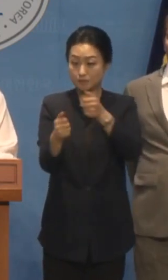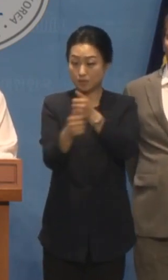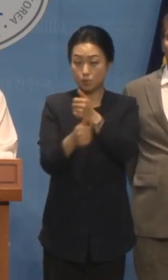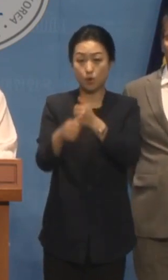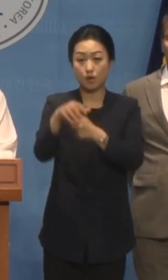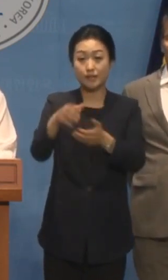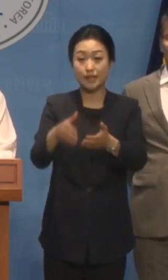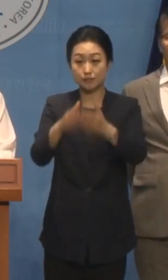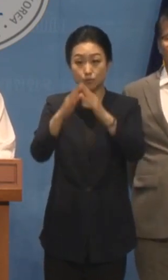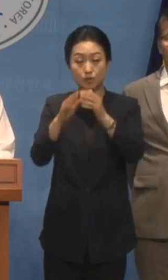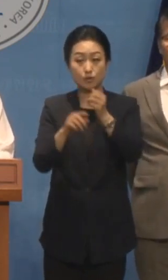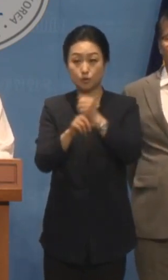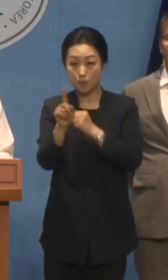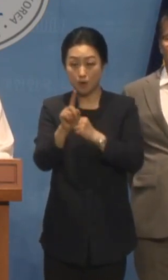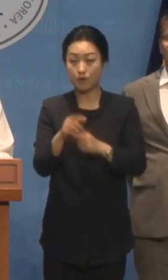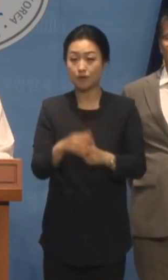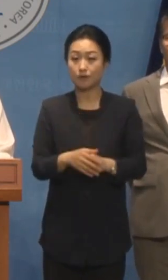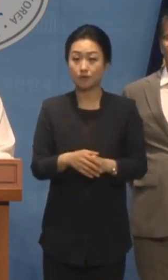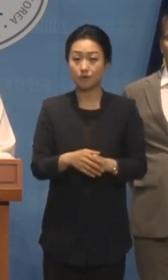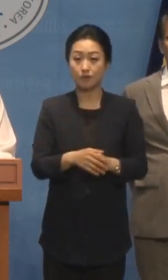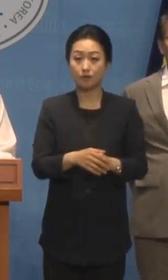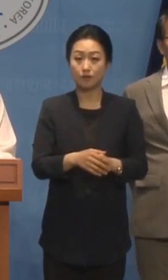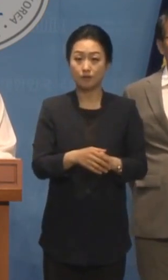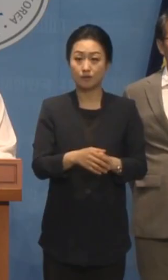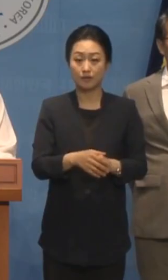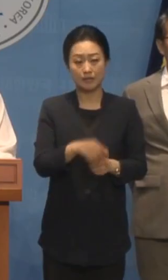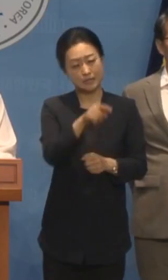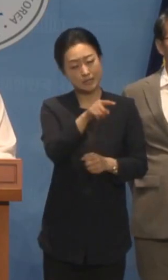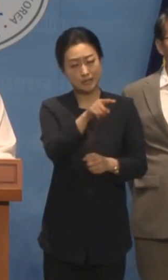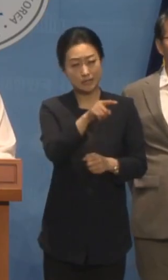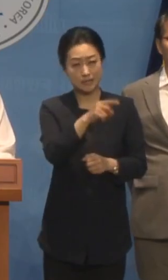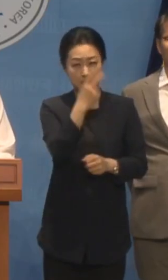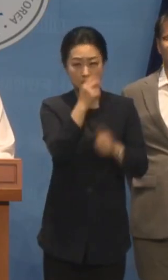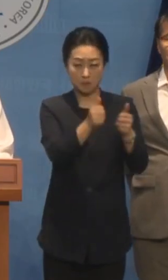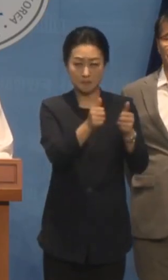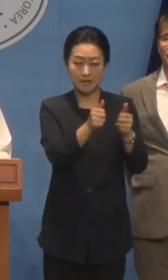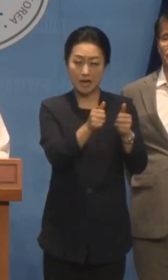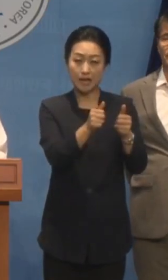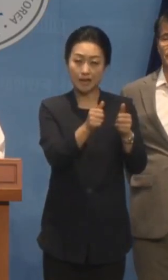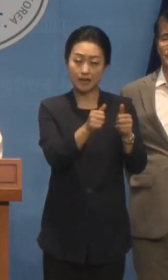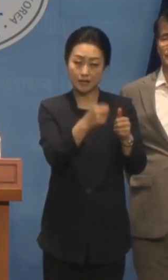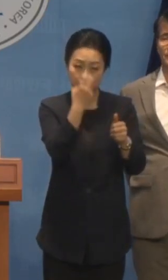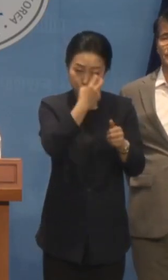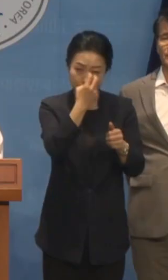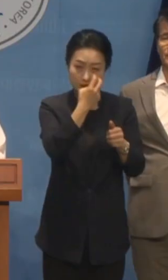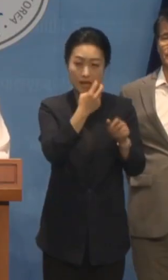대해서 불신을 지금 받고 있는 상황이 그런 거다 해서 서울의 소리가